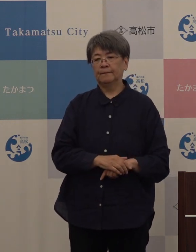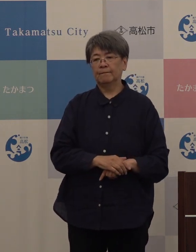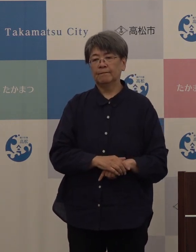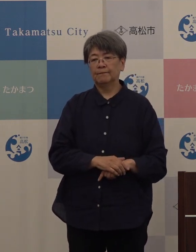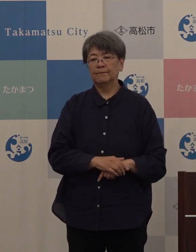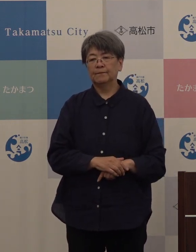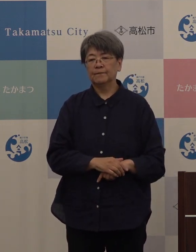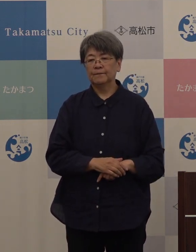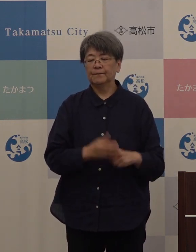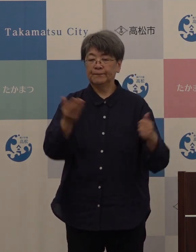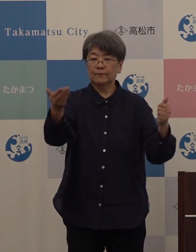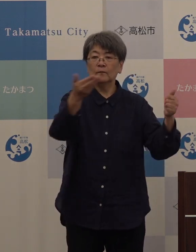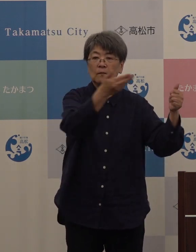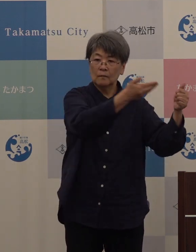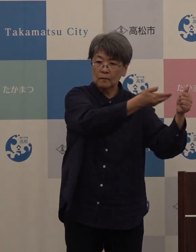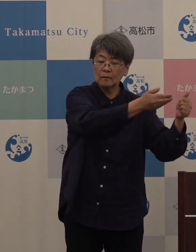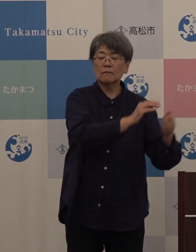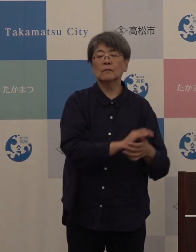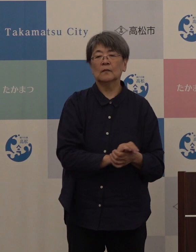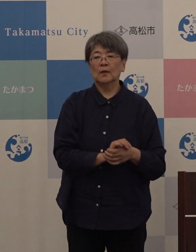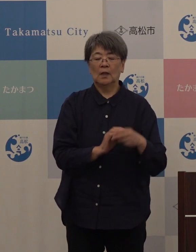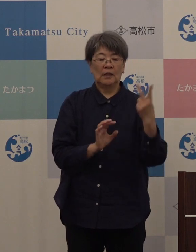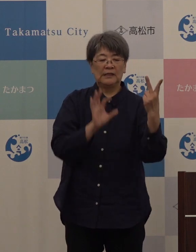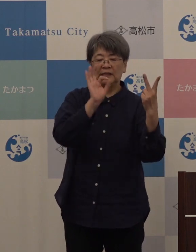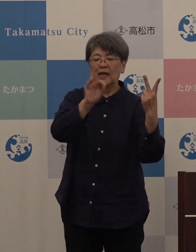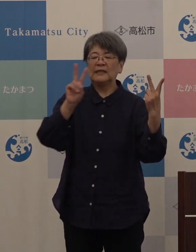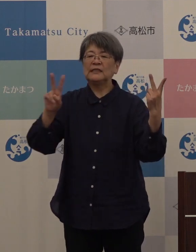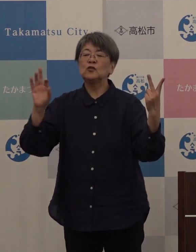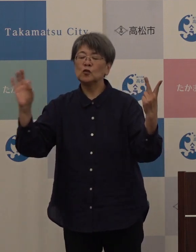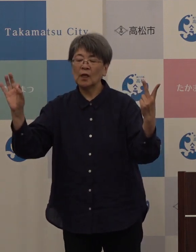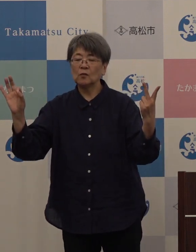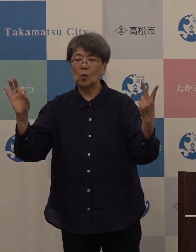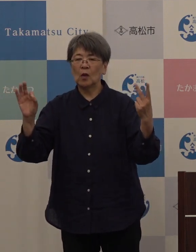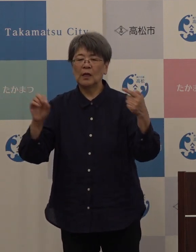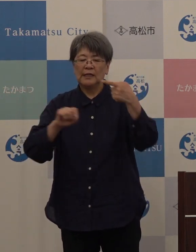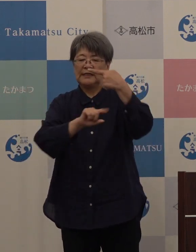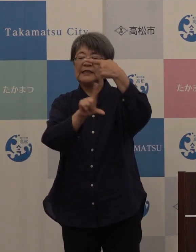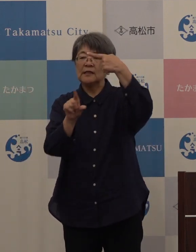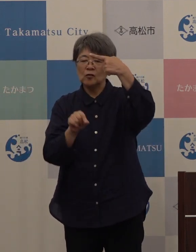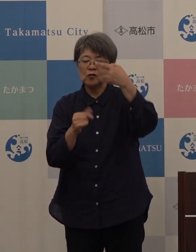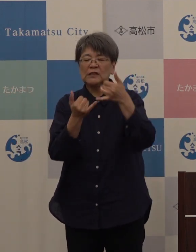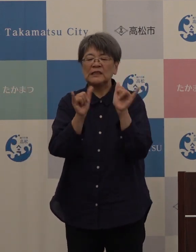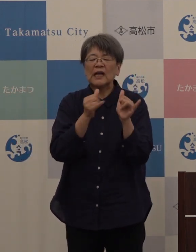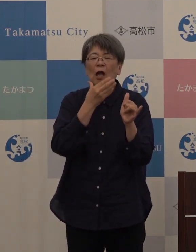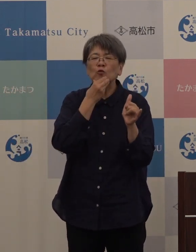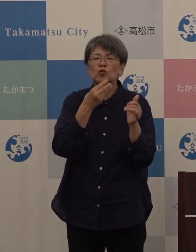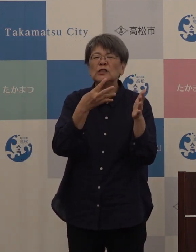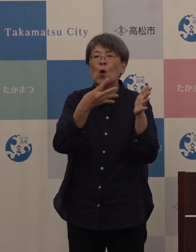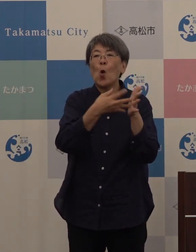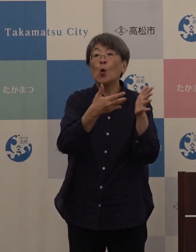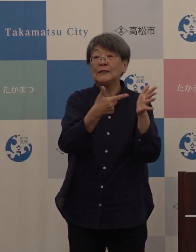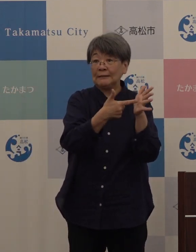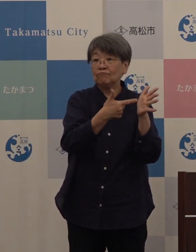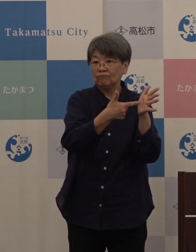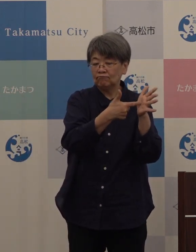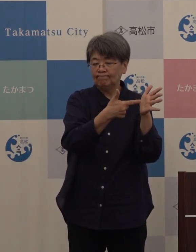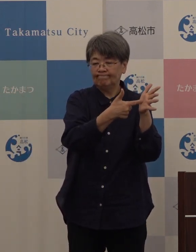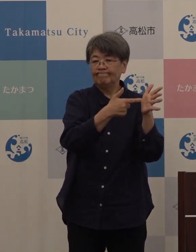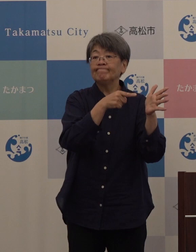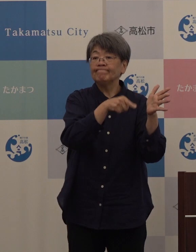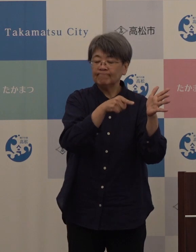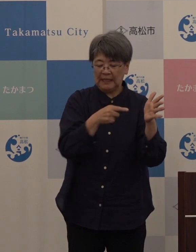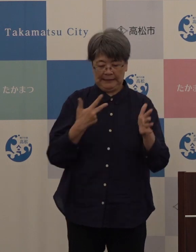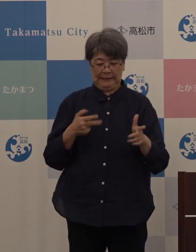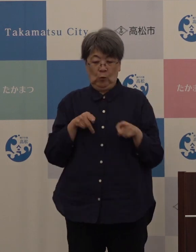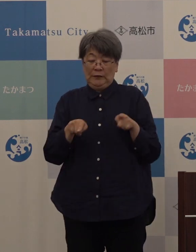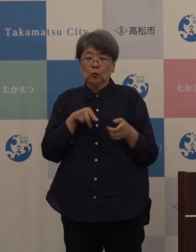ありがとうございます。まあ、2020年の1月、まあ、社会福祉法人なので市がまあ指導を監督する立場にあるのかなというふうに